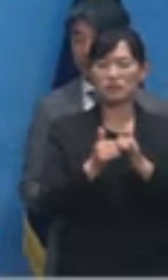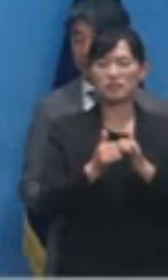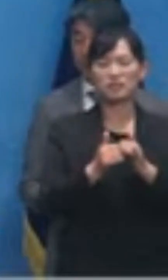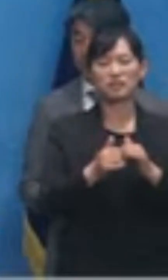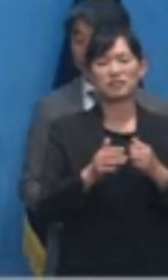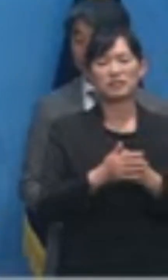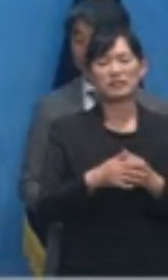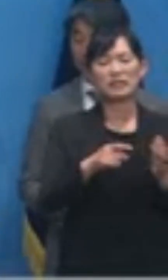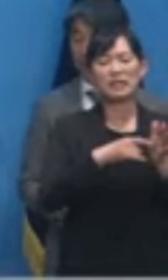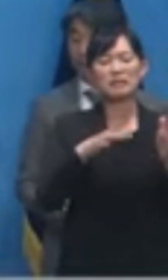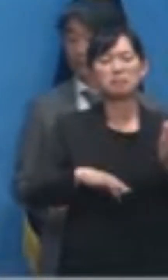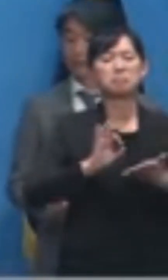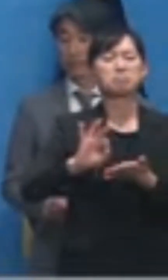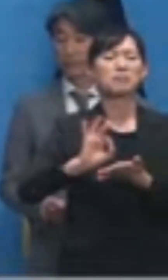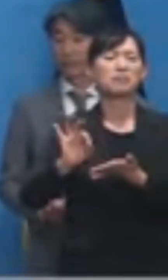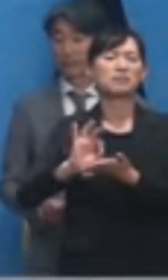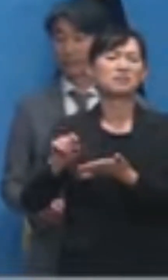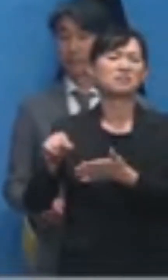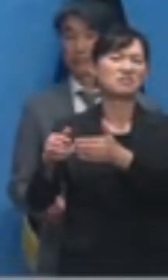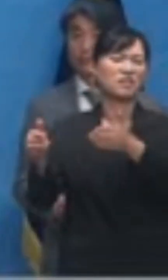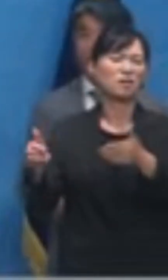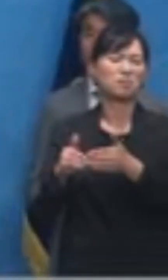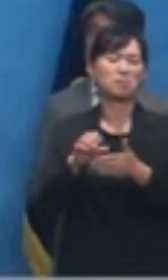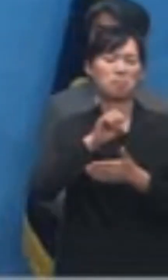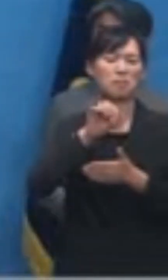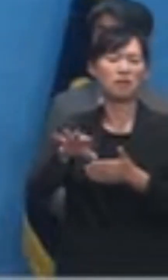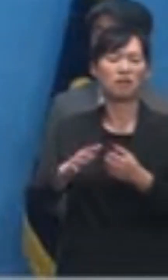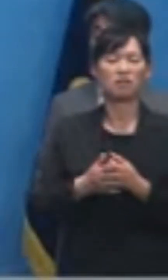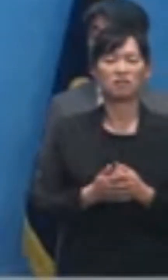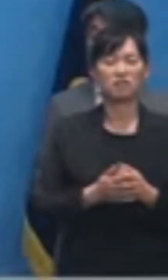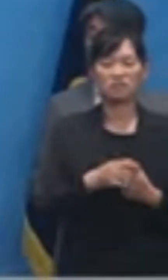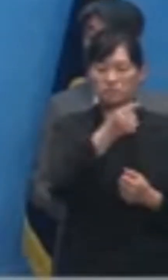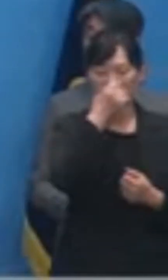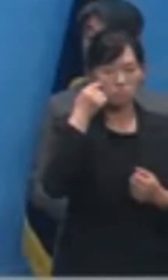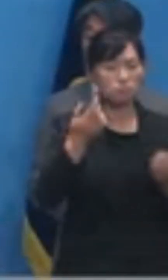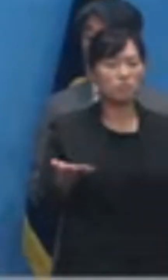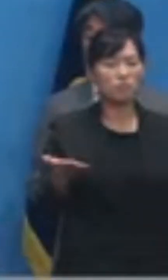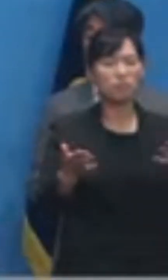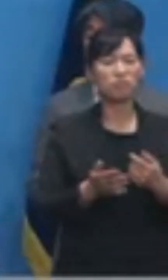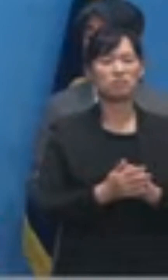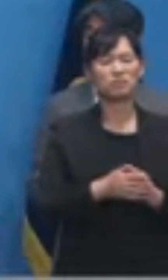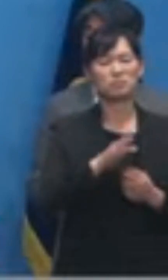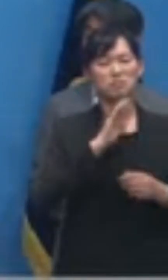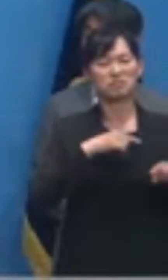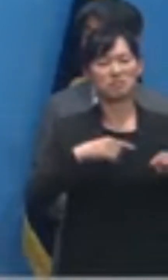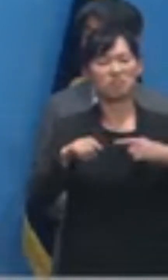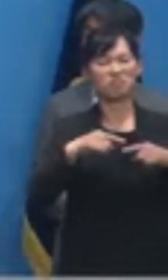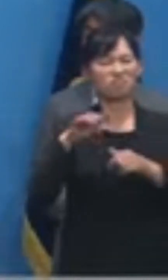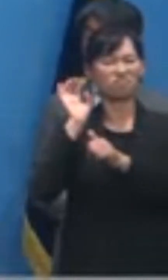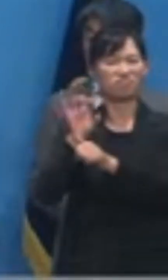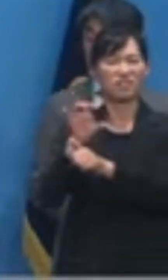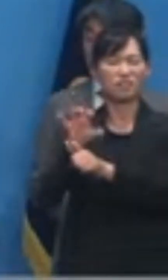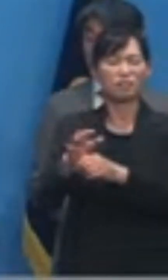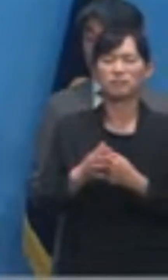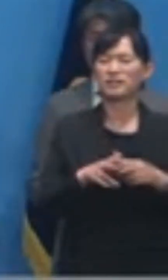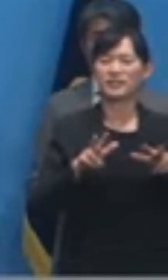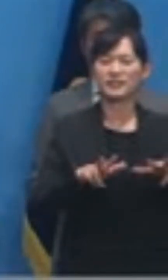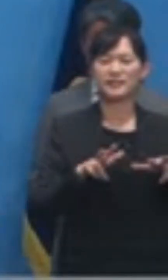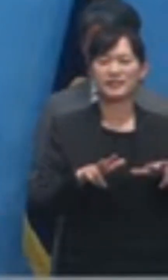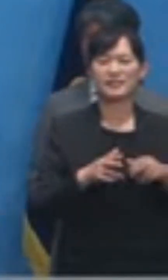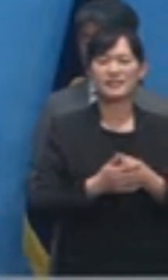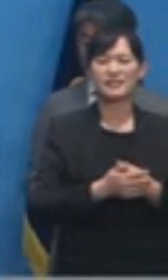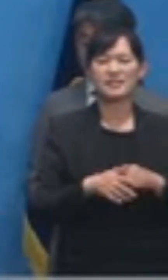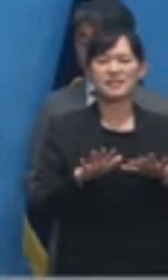낭비 세력으로 몰아붙였습니다. 이는 근거도 증거도 없는 무리한 정치적 탄압이었고 이제 그